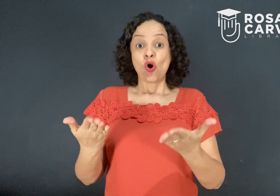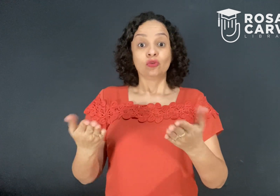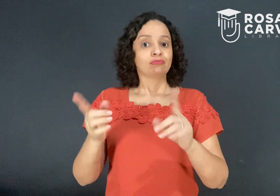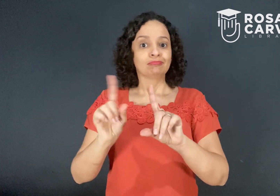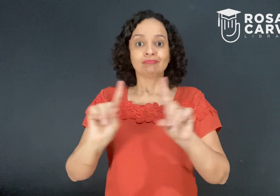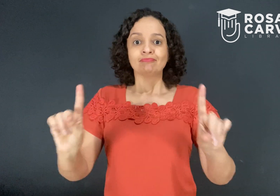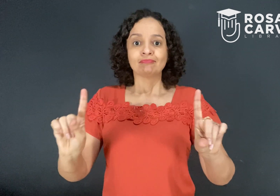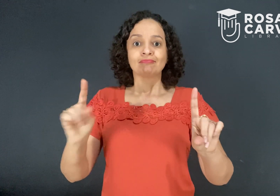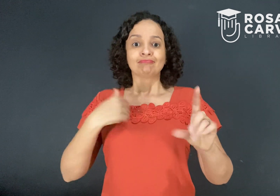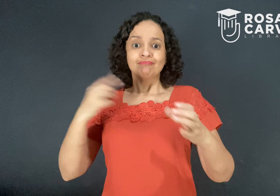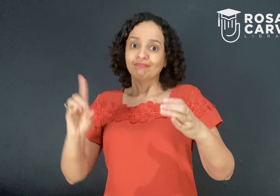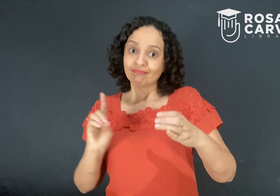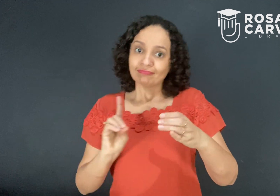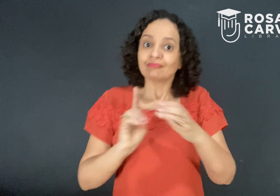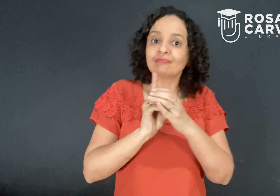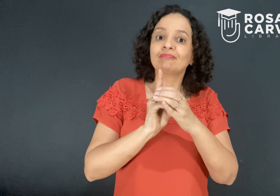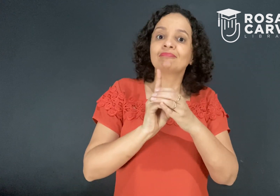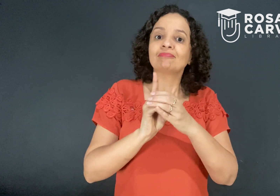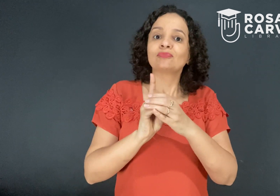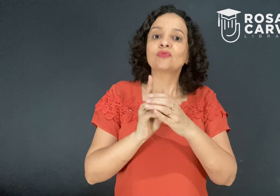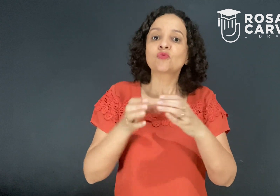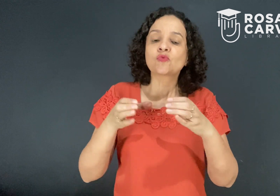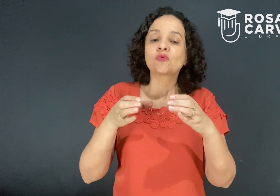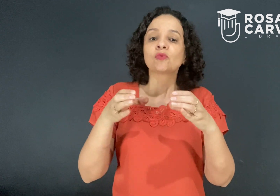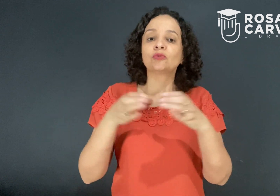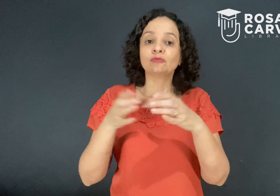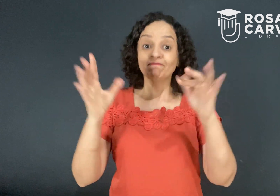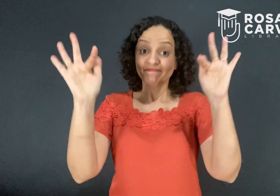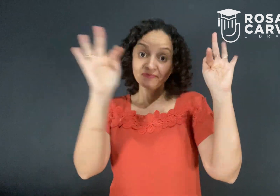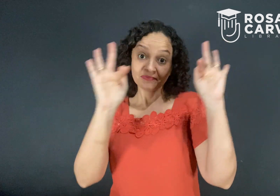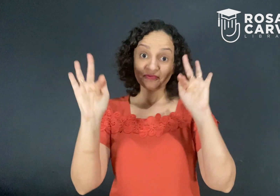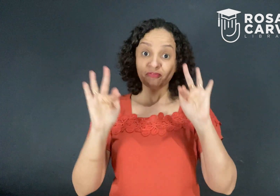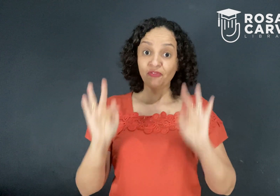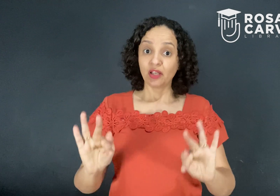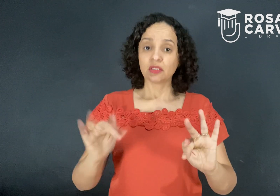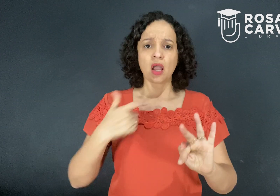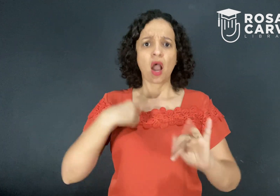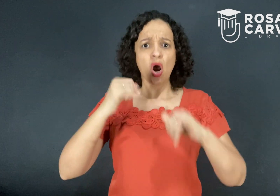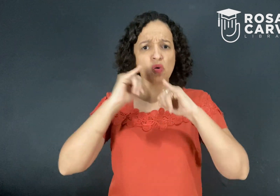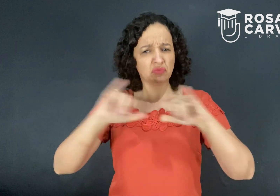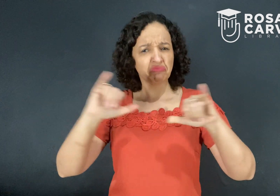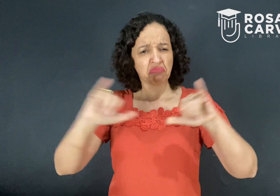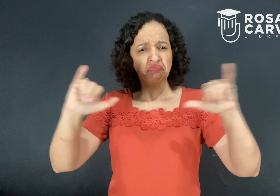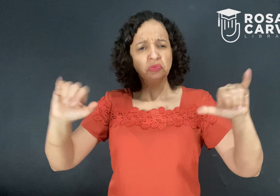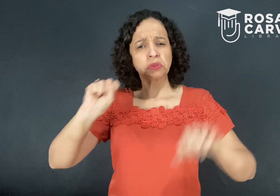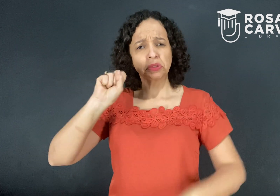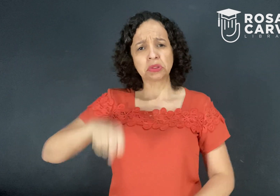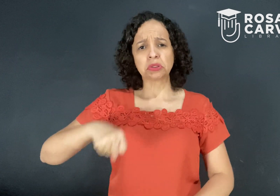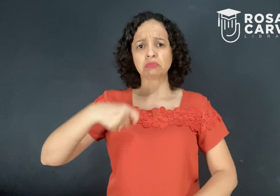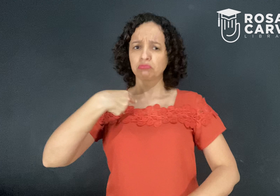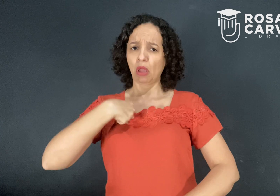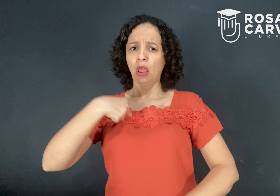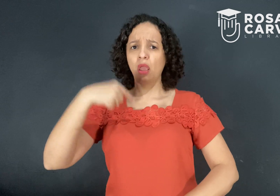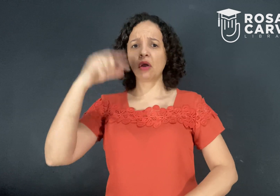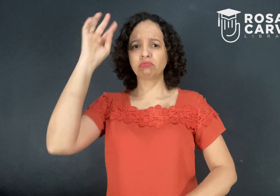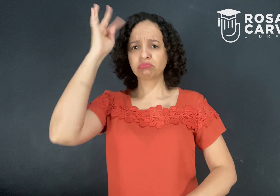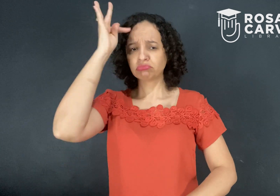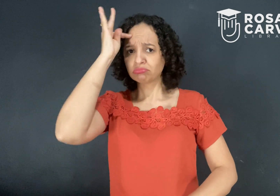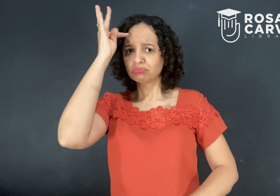eu me sinto muito feliz. Não só de dizer que eu tenho TDAH, mas que eu sou TDAH. Porque não